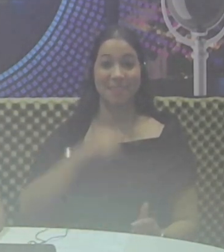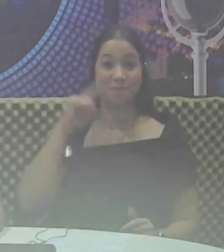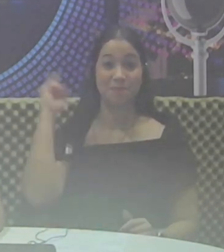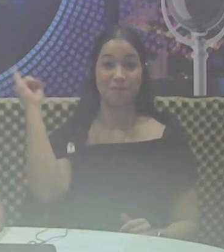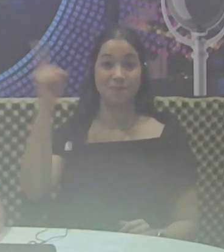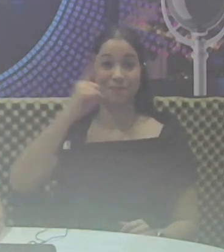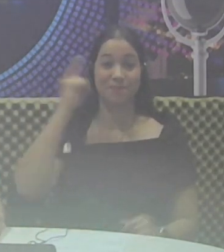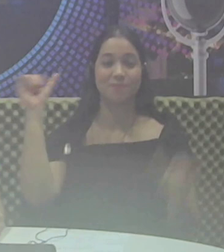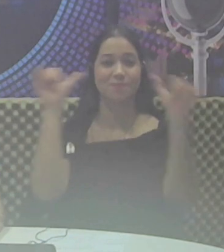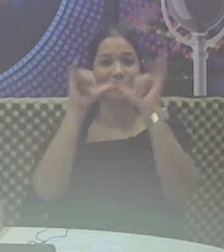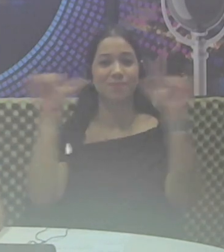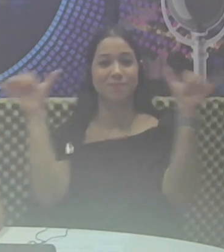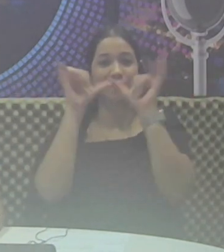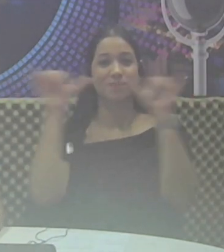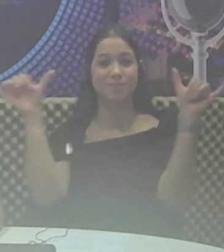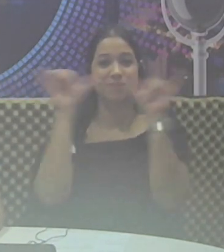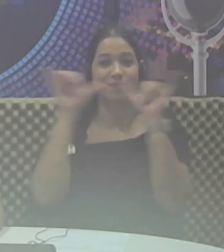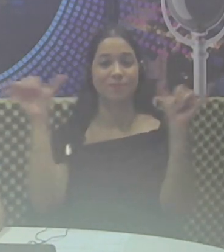Giro de